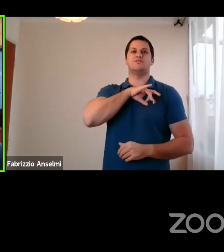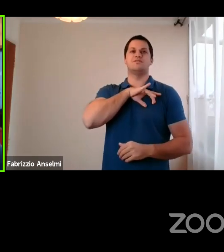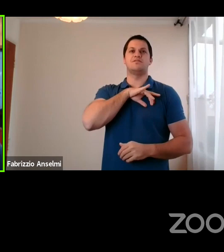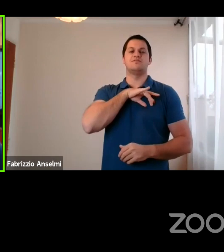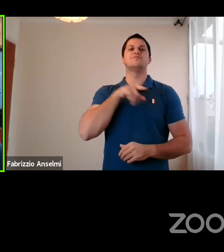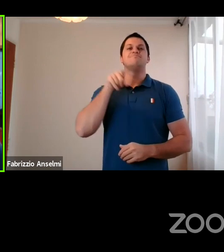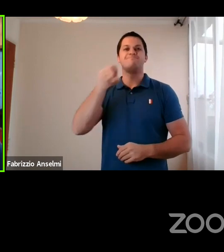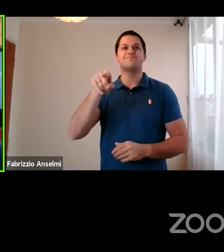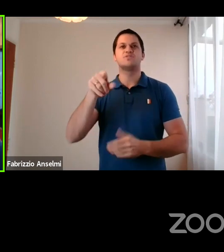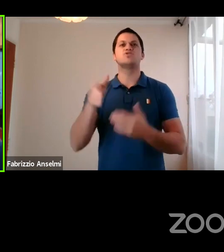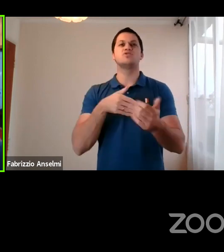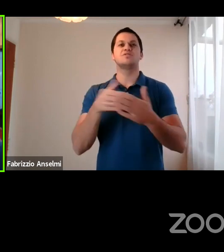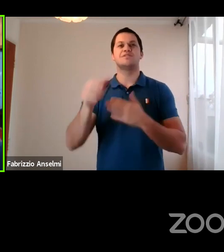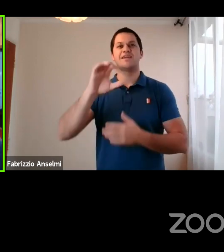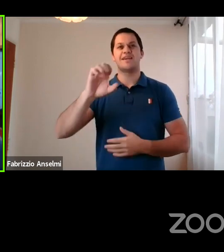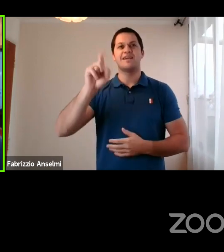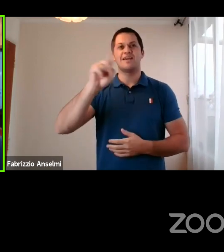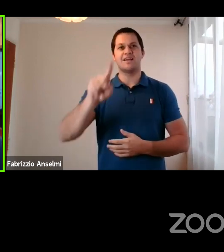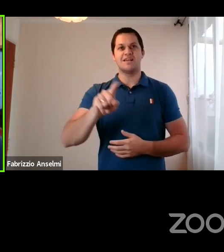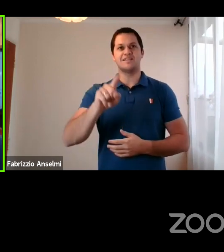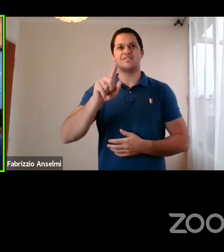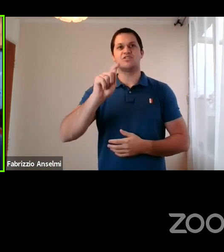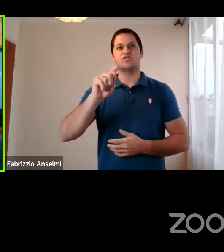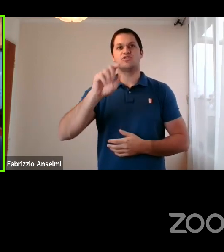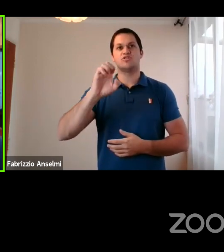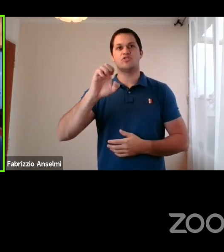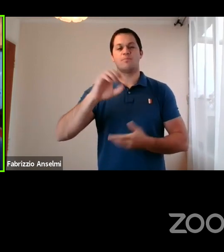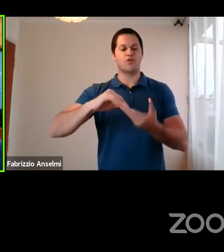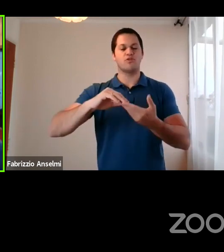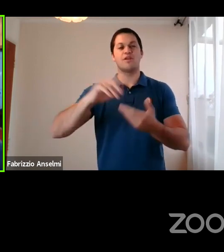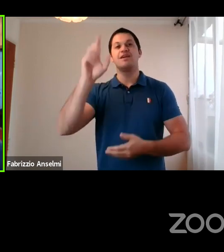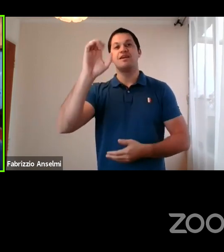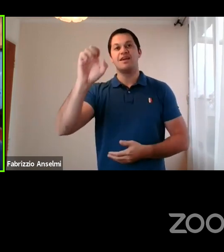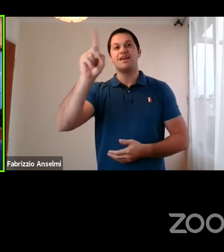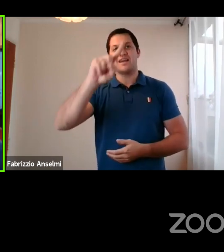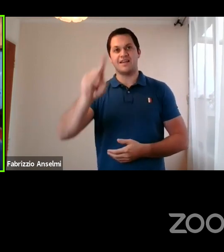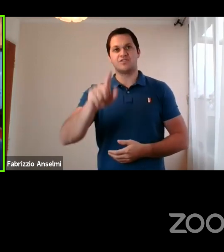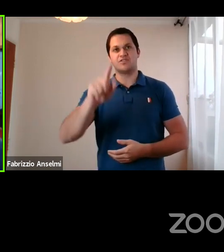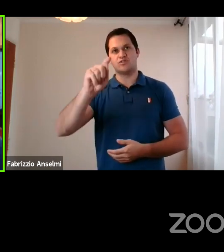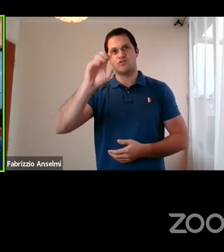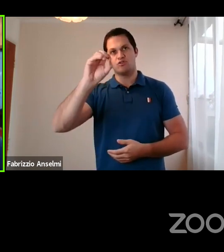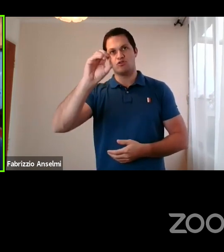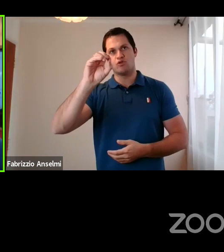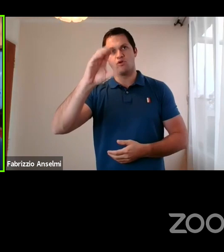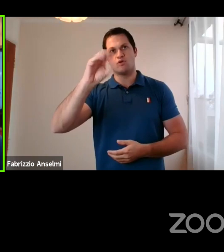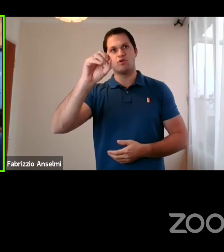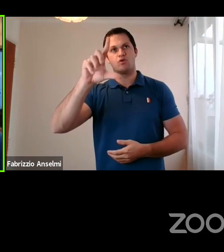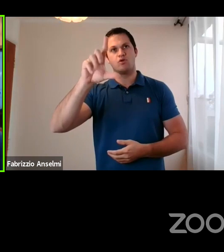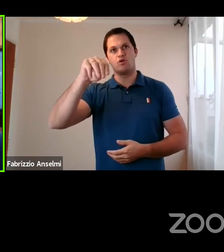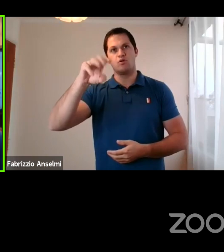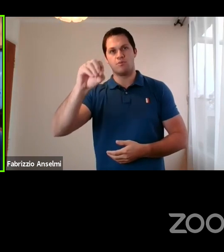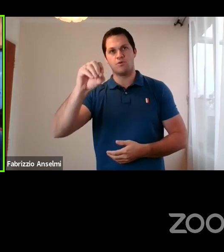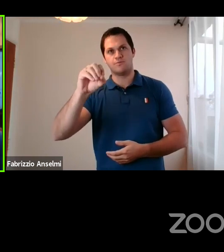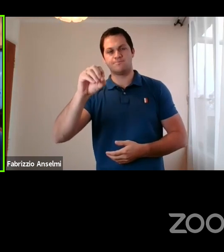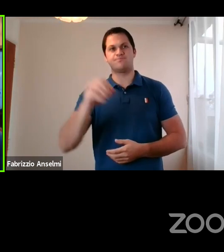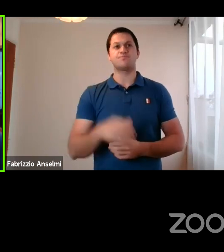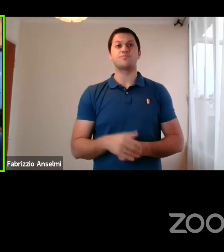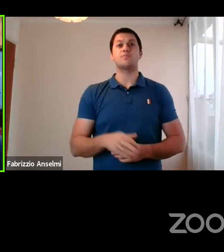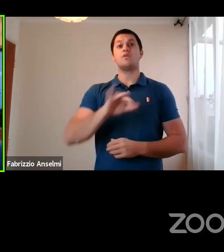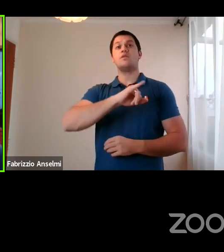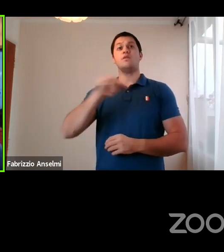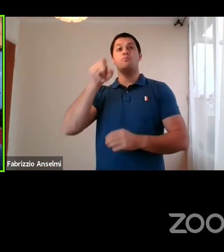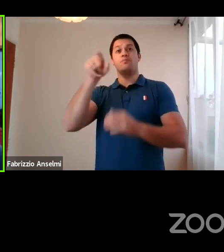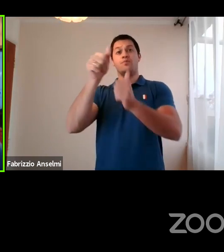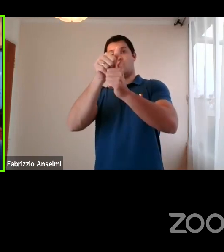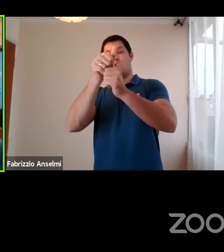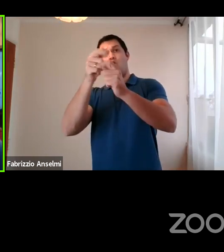un ratito más. En ese instituto, con el paso de los años, hubo un subdirector, discípulo de Lind, llamado